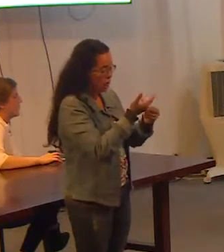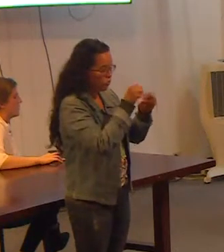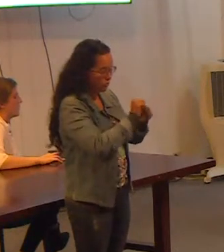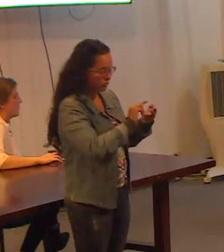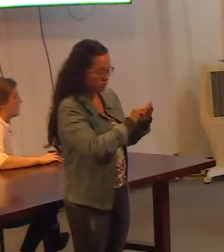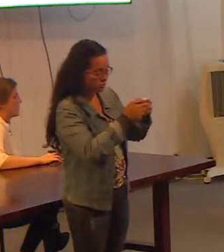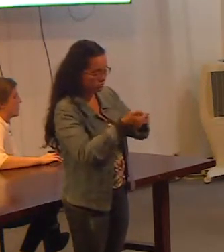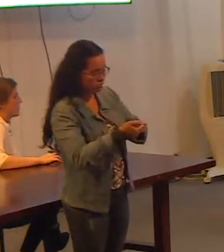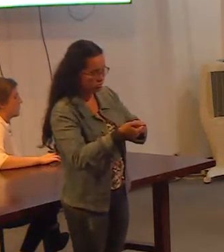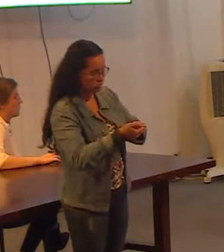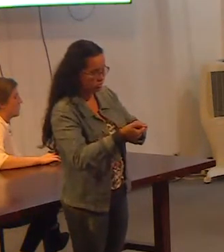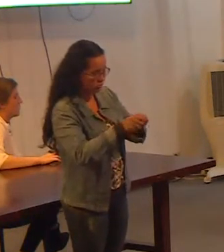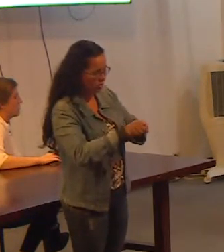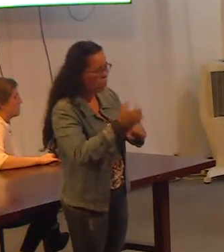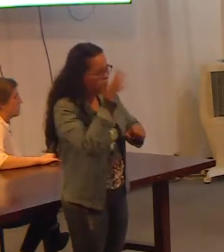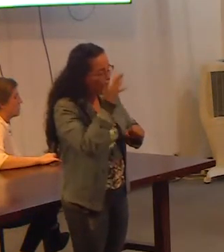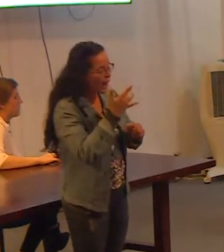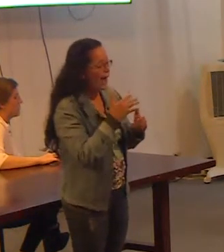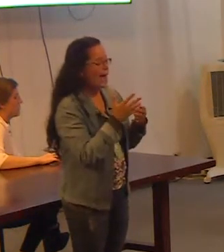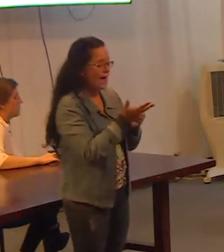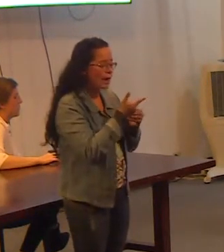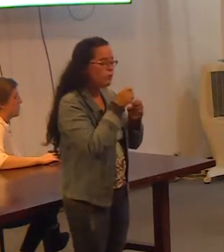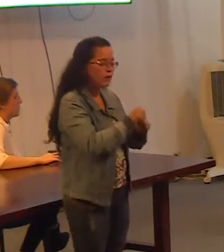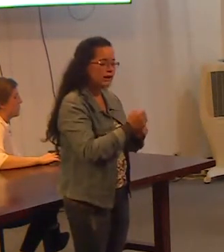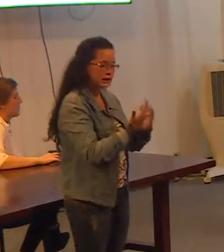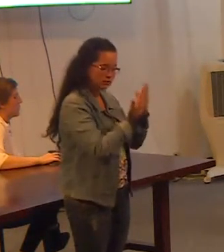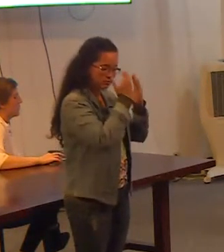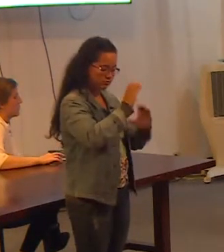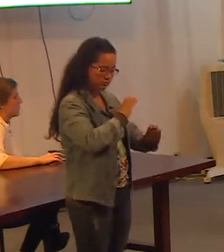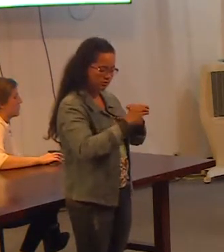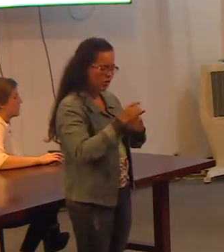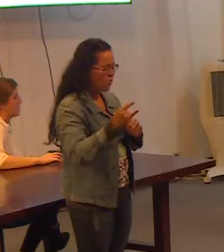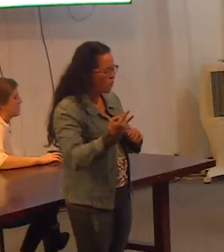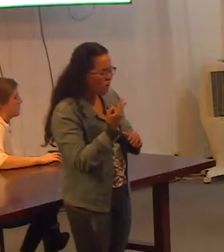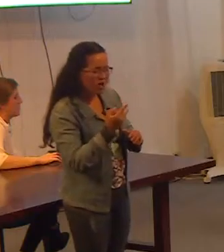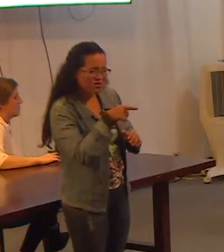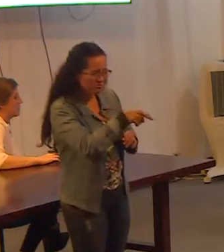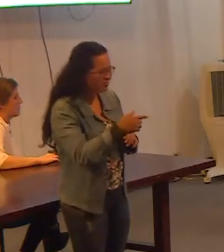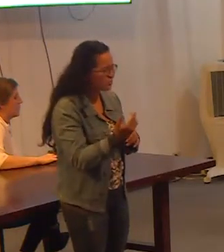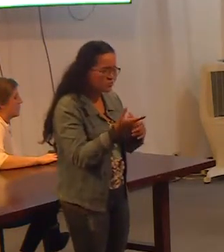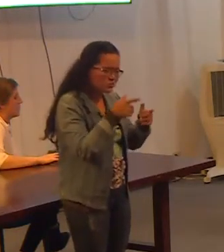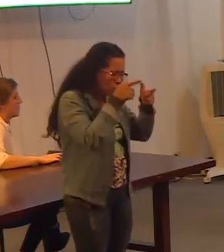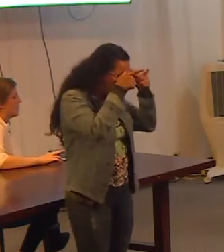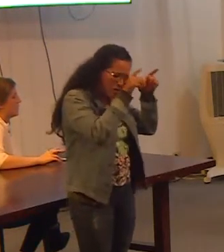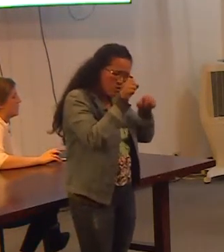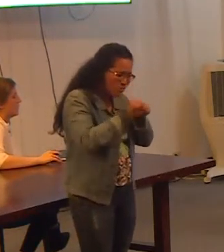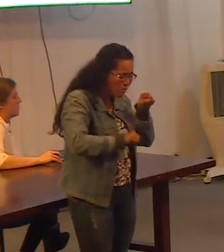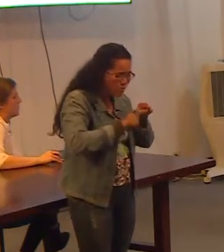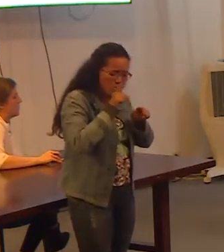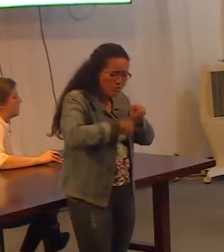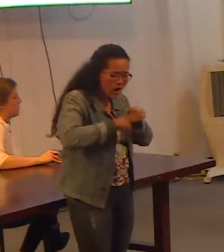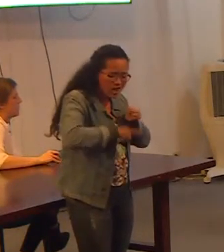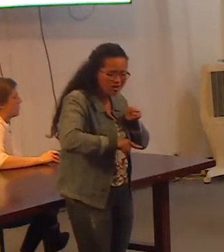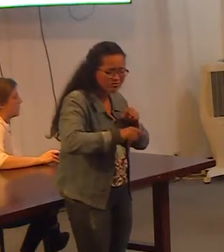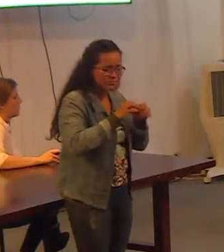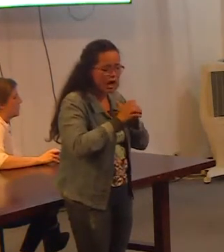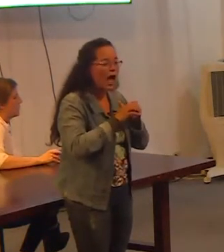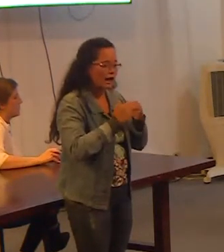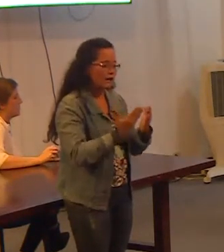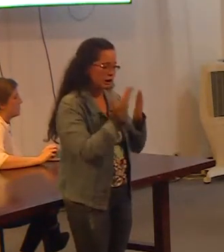relacionar ya que es un medio para poderse comunicar cuando de pronto se les dificulta manejar un lenguaje. Por ahí se